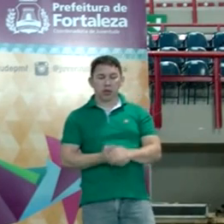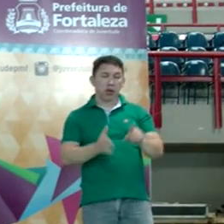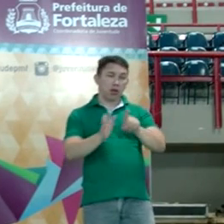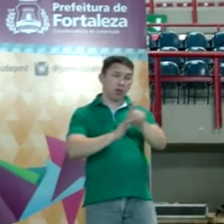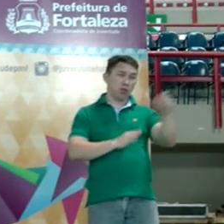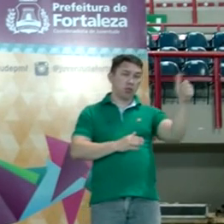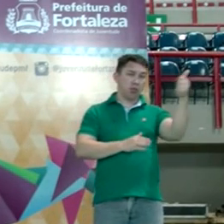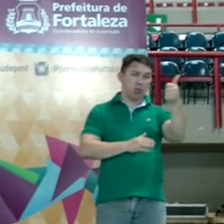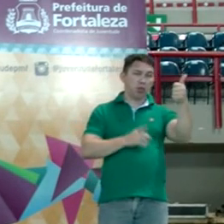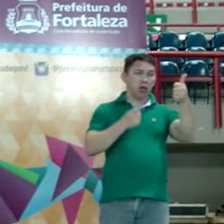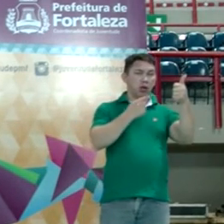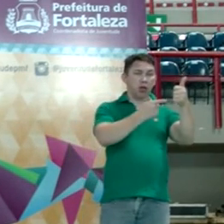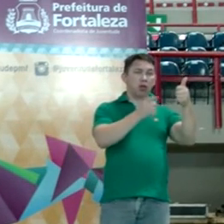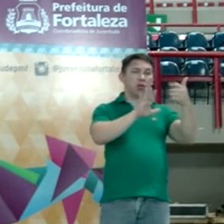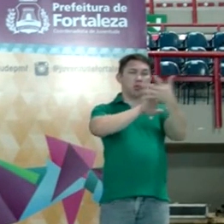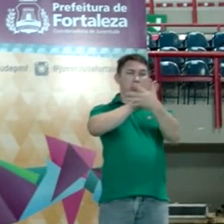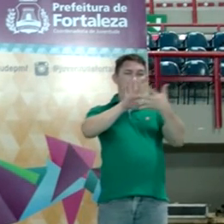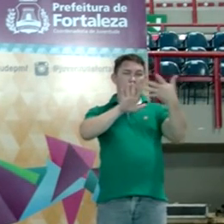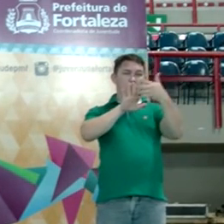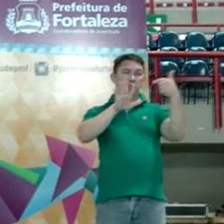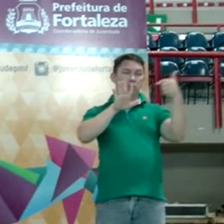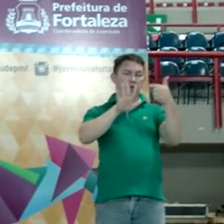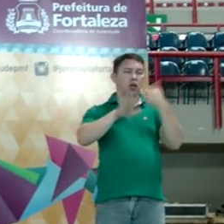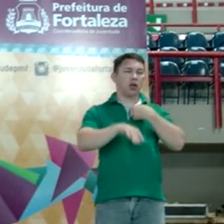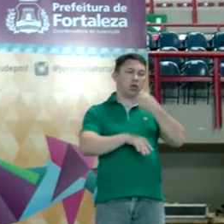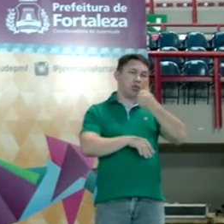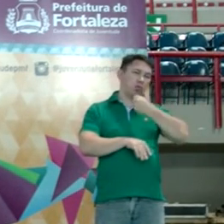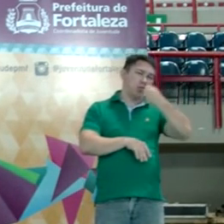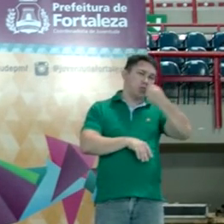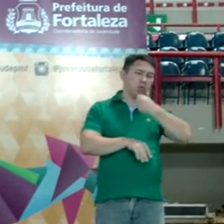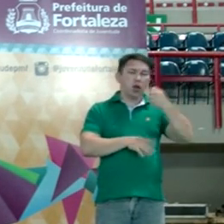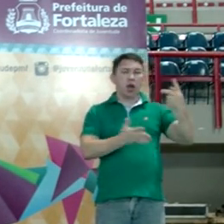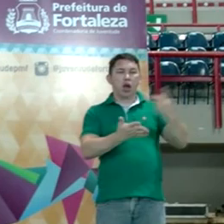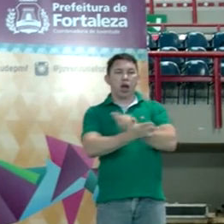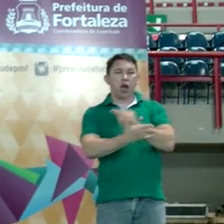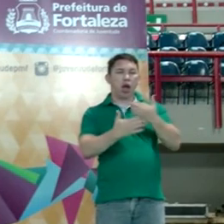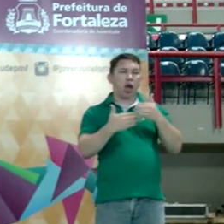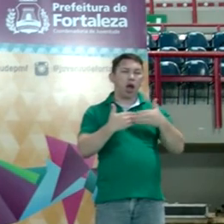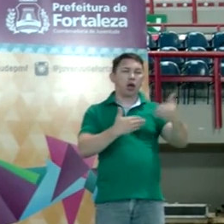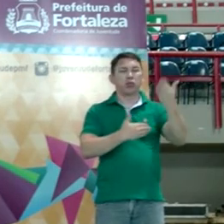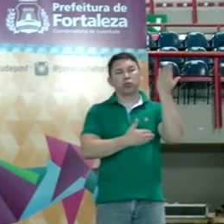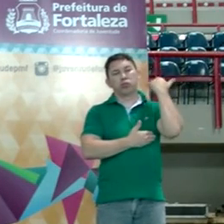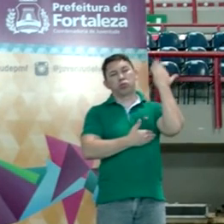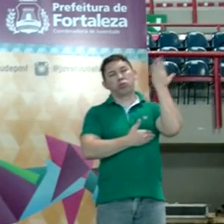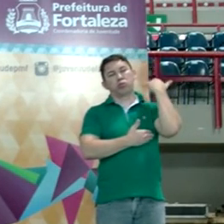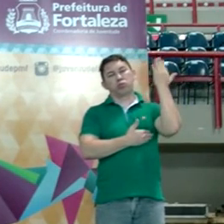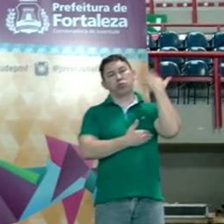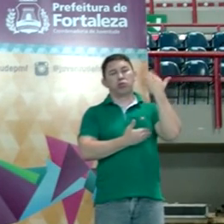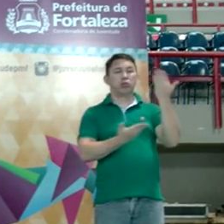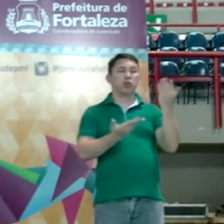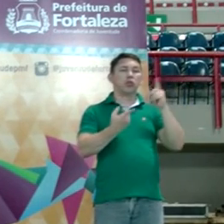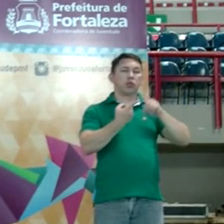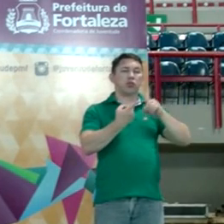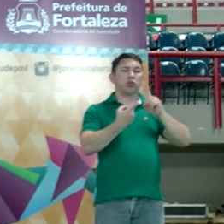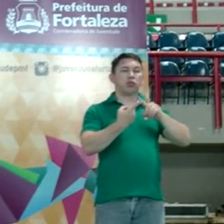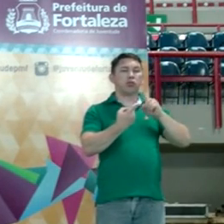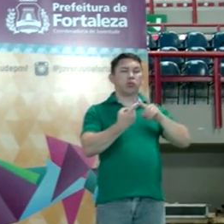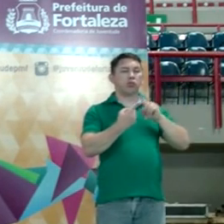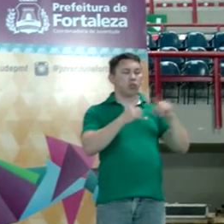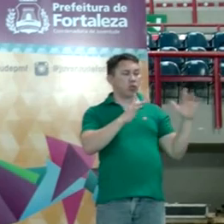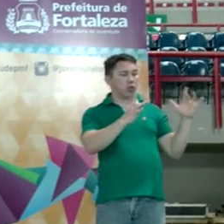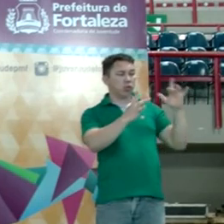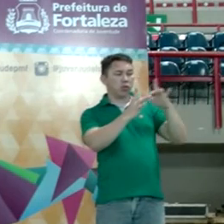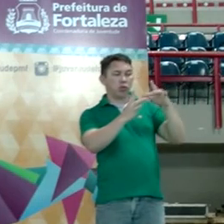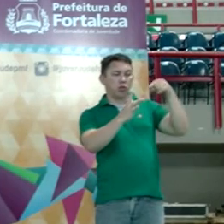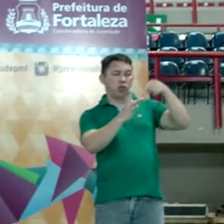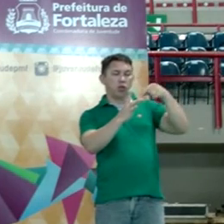primeira questão, ela tem um texto tirado de uma reportagem de algo que ocorreu há não muito tempo atrás, certo? Mas que estava muito